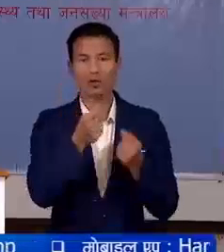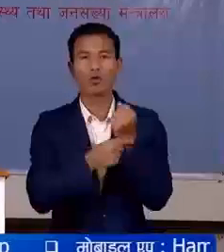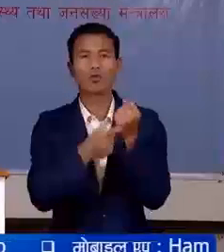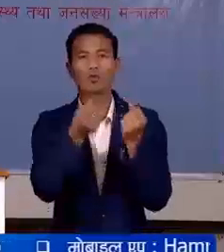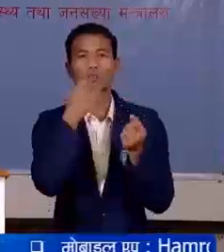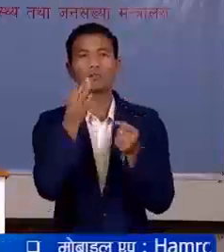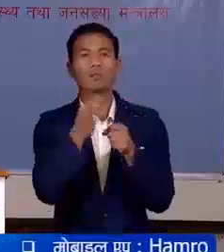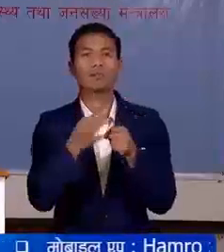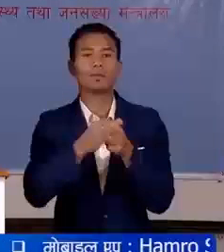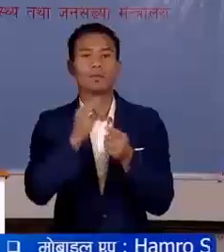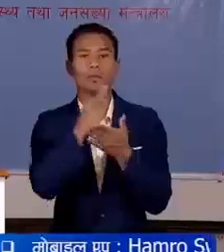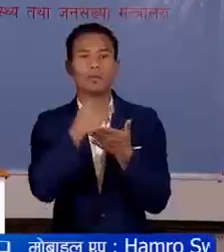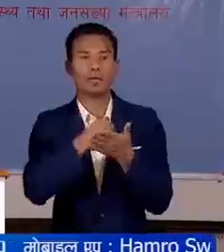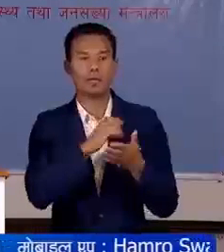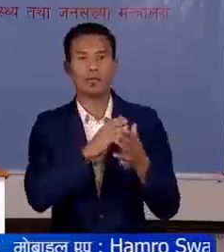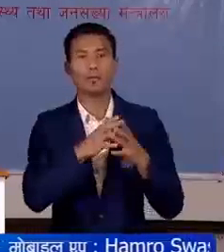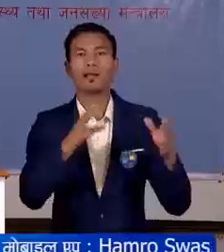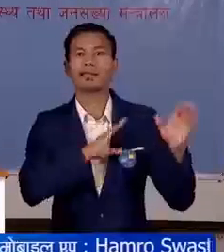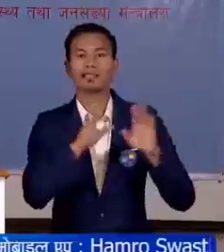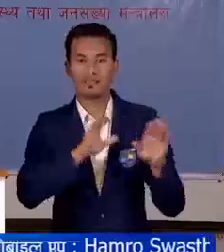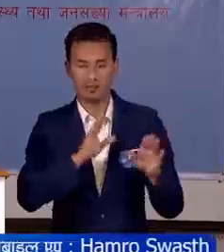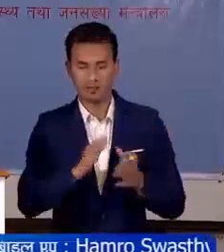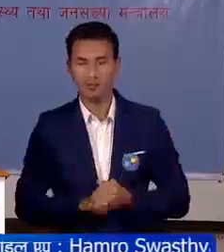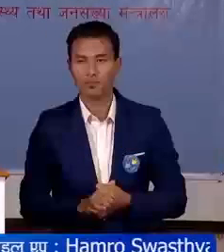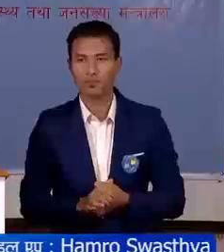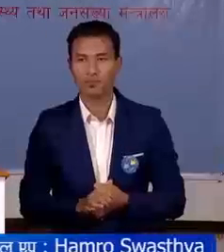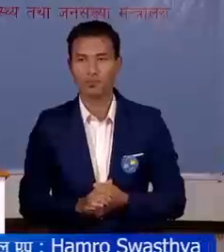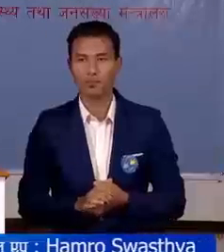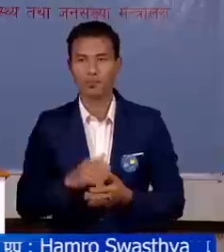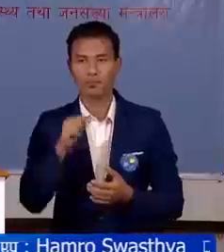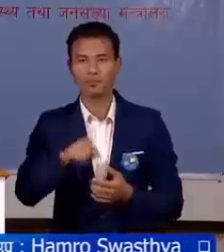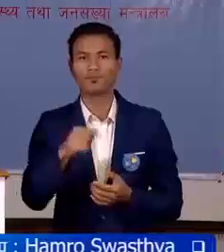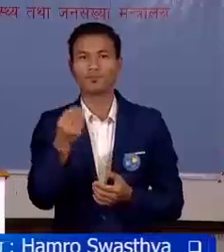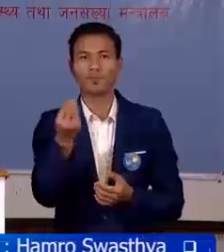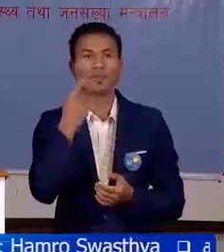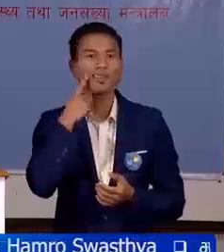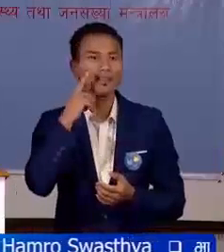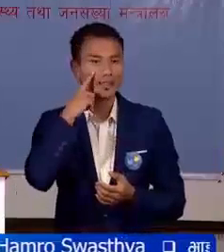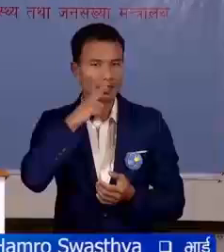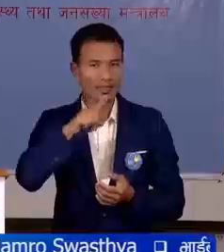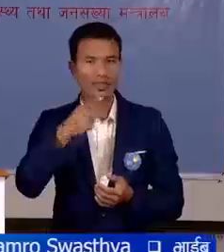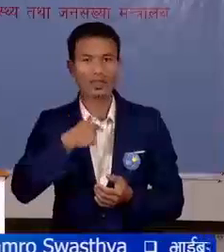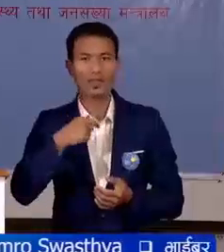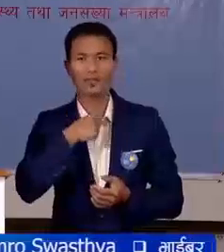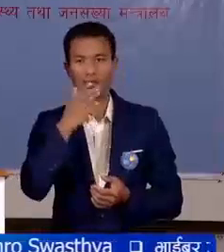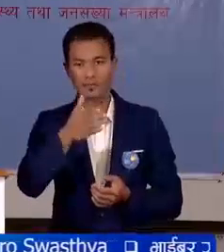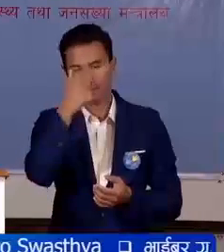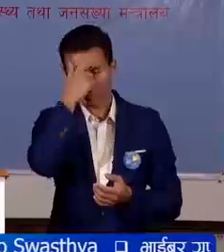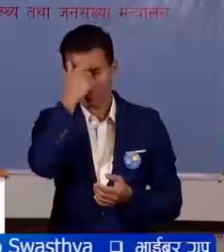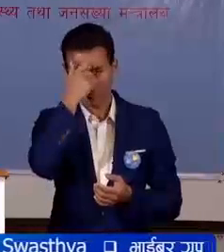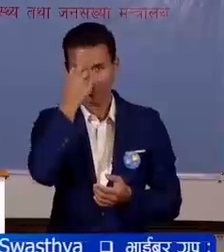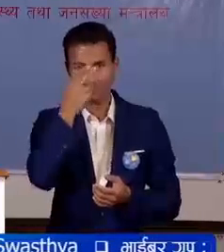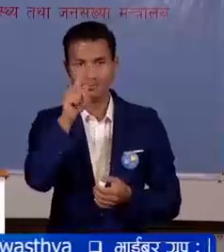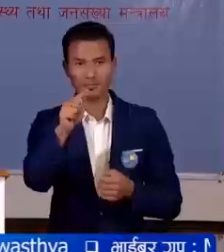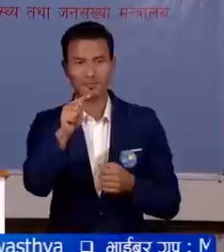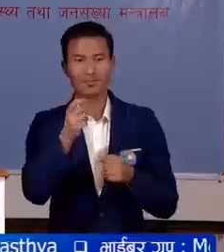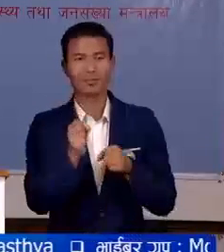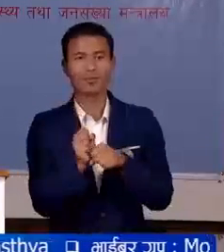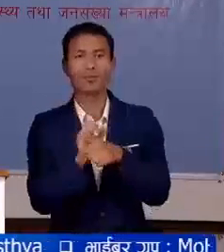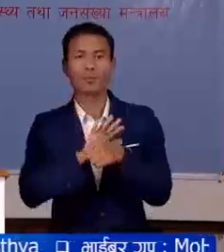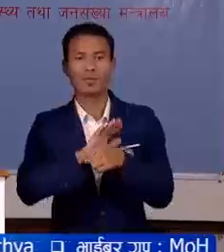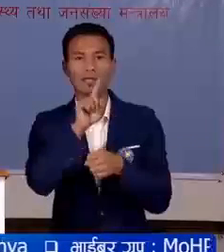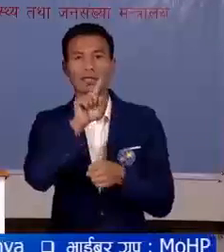को माहनिर्देशक नमाहिले केई दिन देखी आमिले व्योरी रहेको कोबिट-19